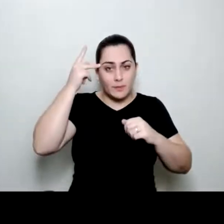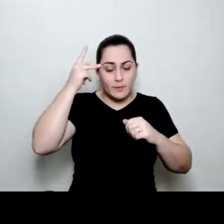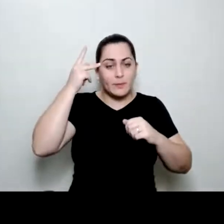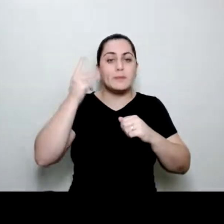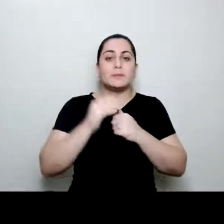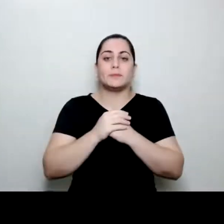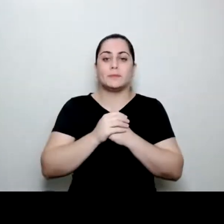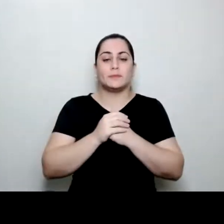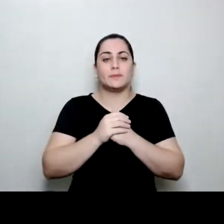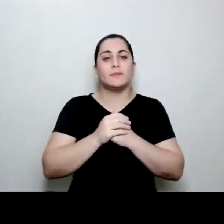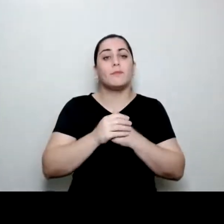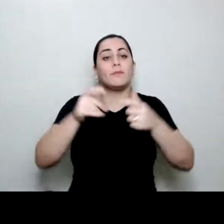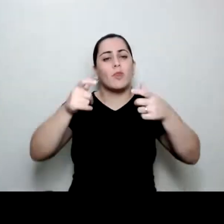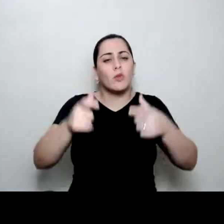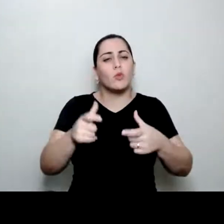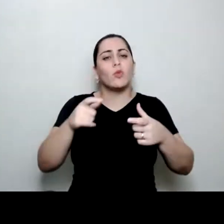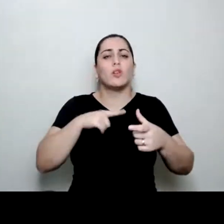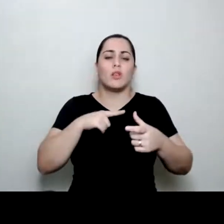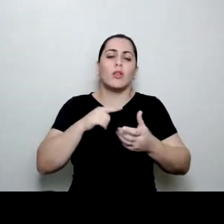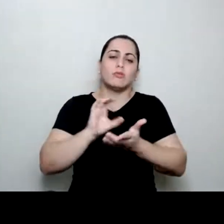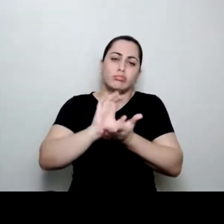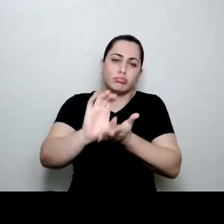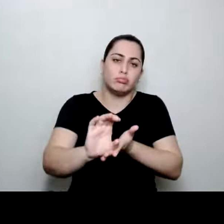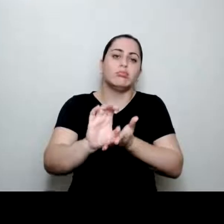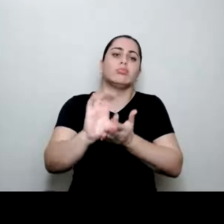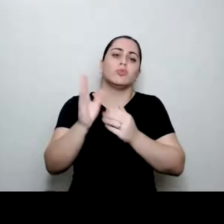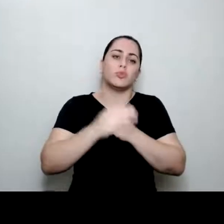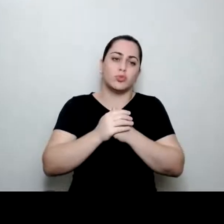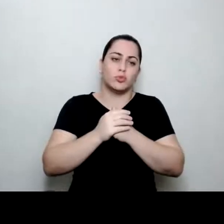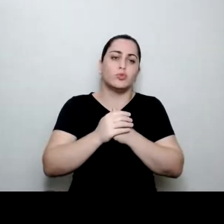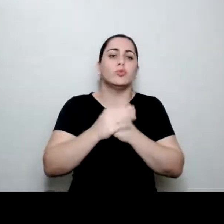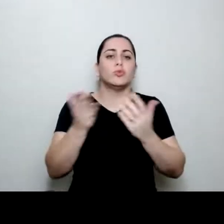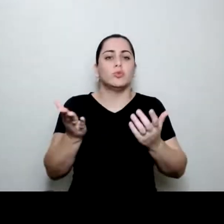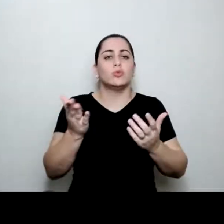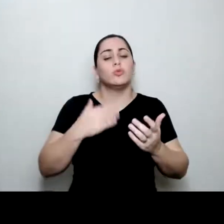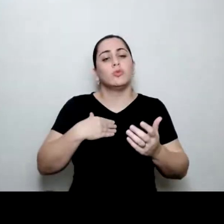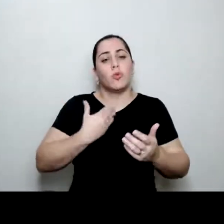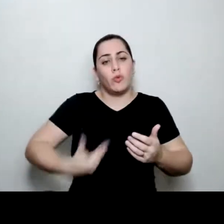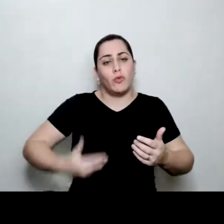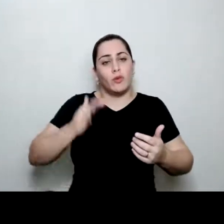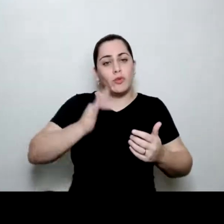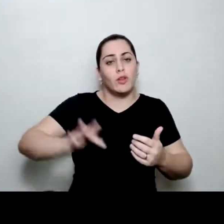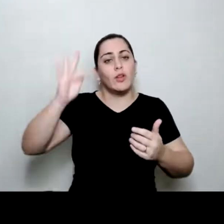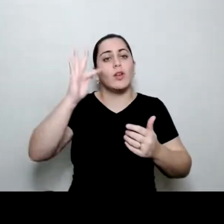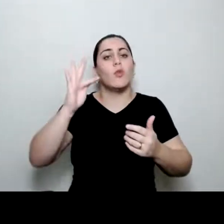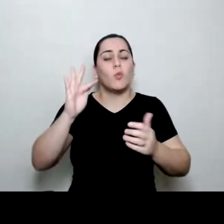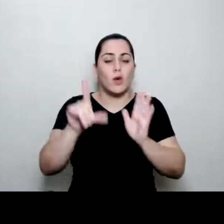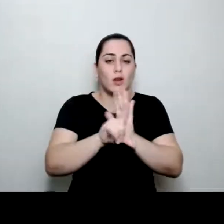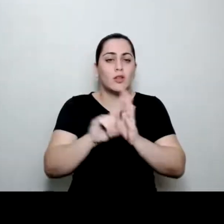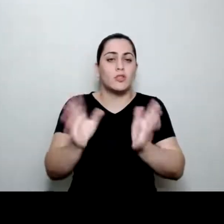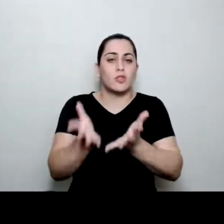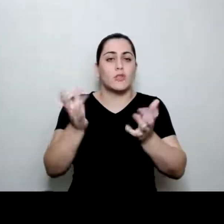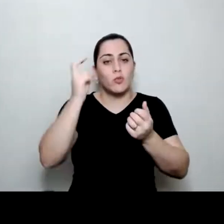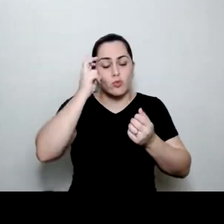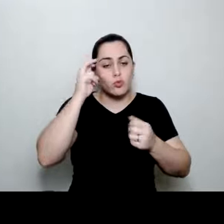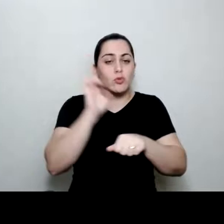É um equipamento que tem recursos do governo federal via Lei de Incentivo à Cultura, do Estado de São Paulo, e foi